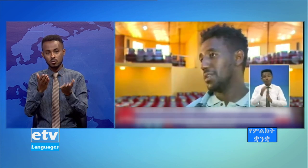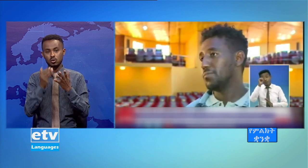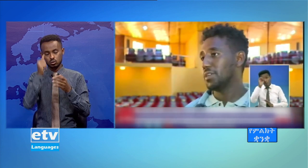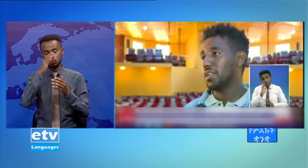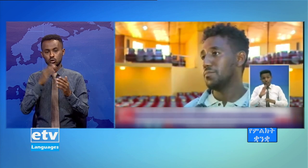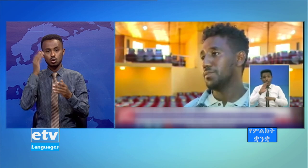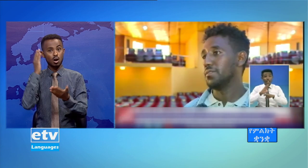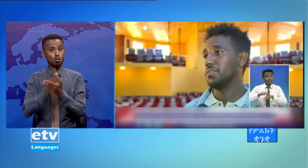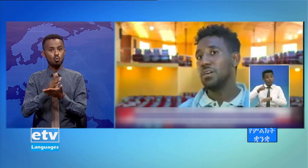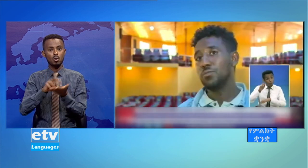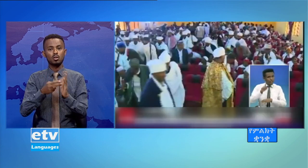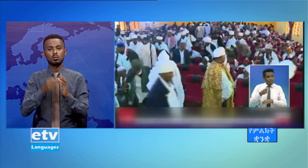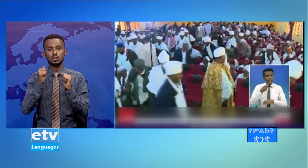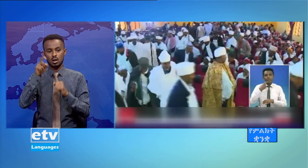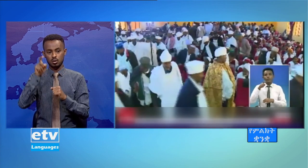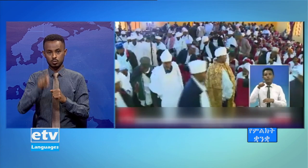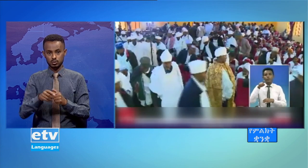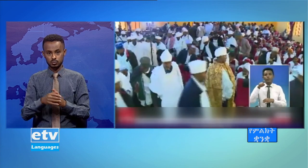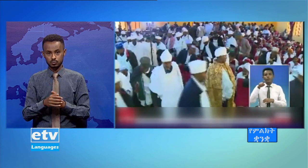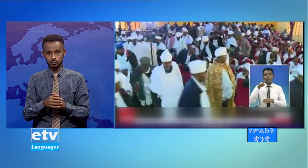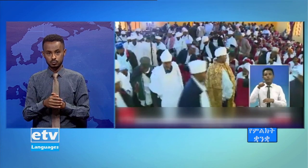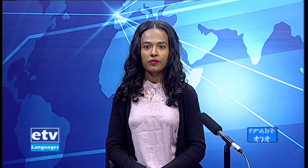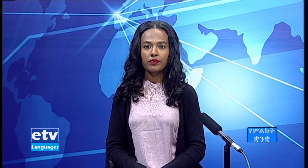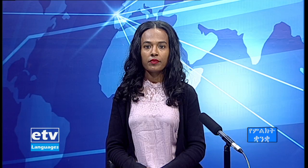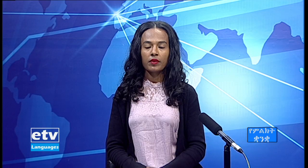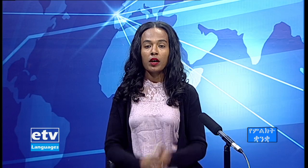ተው ማለት መቻል አለብን ነው።